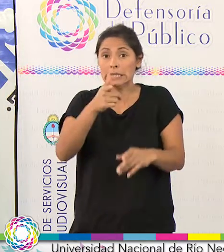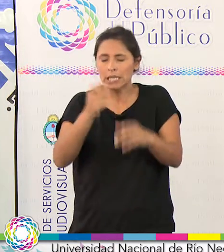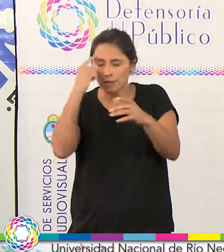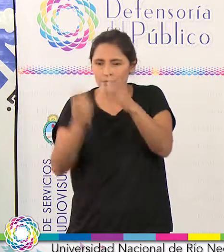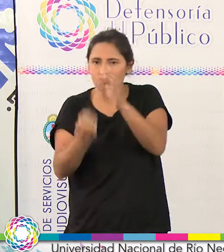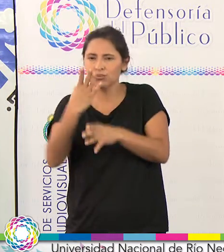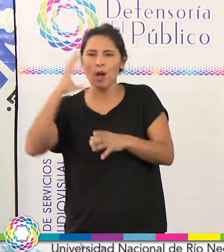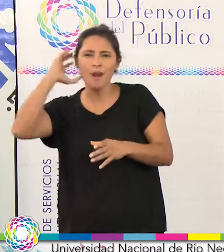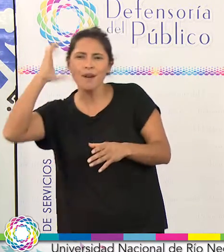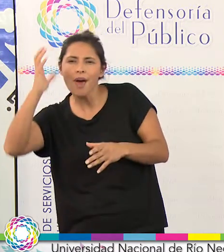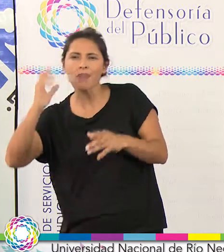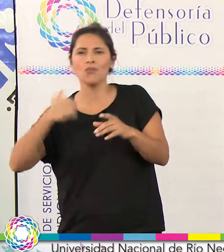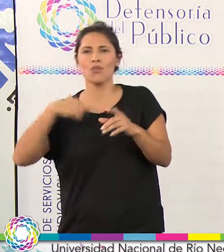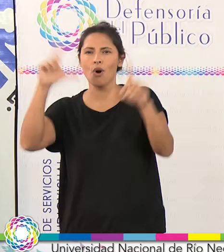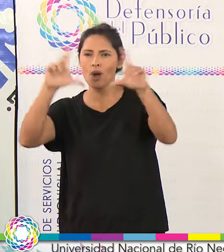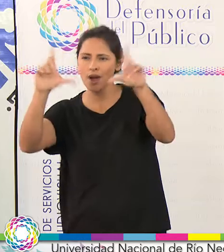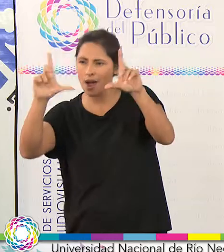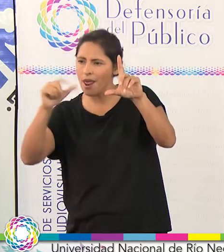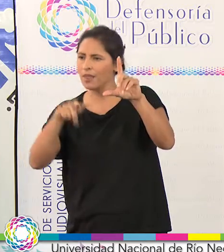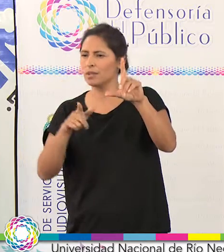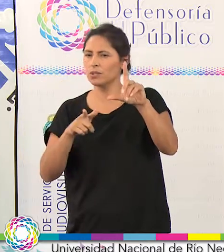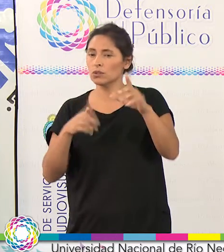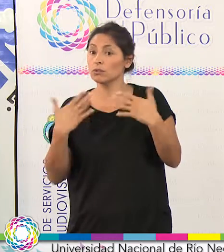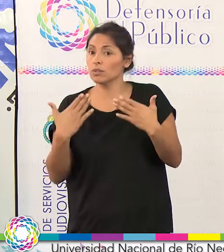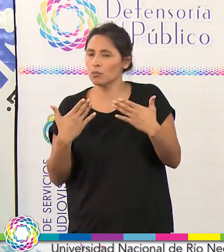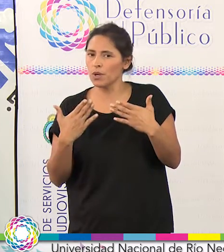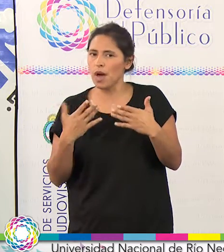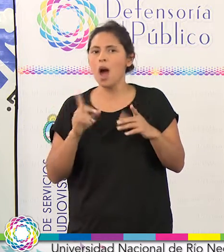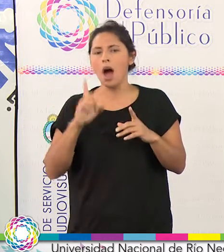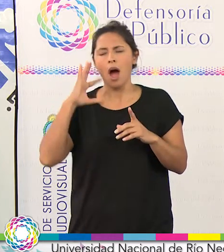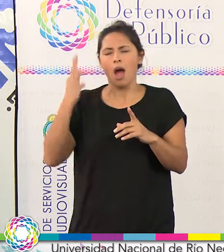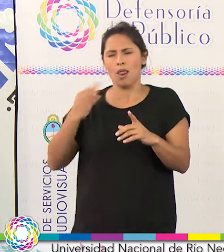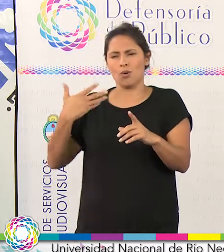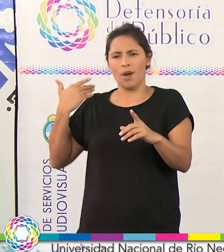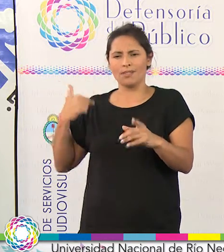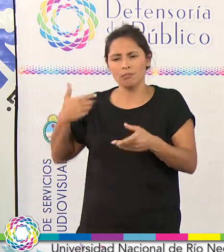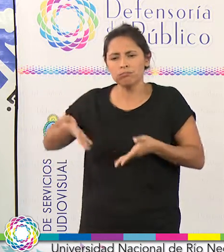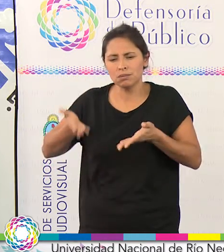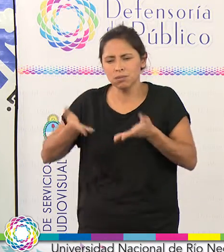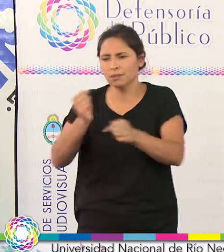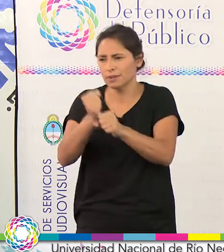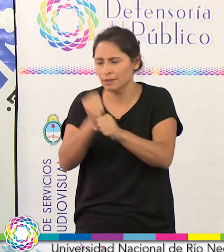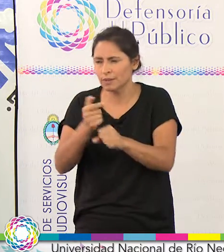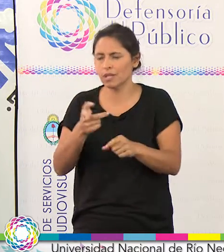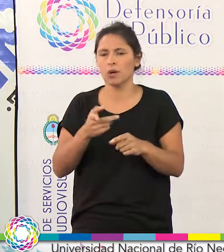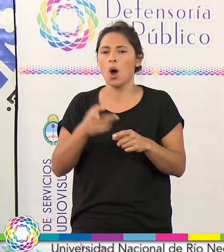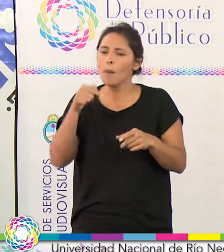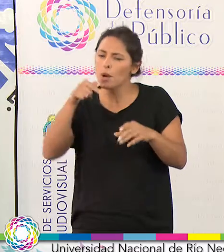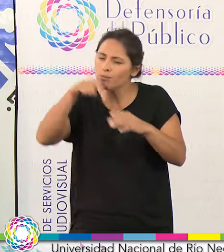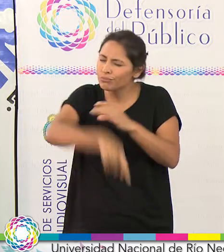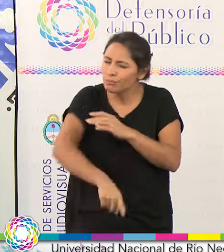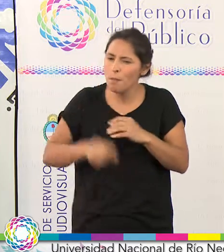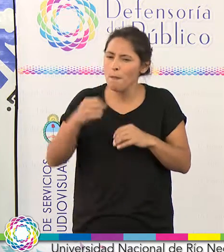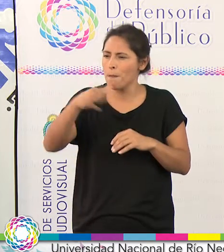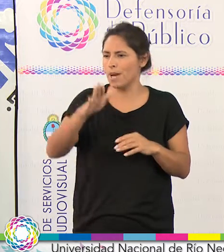en canales de televisión, señales, ¿no? Que algo se avanzó, digo, pero profundizar en ese camino. Lo mismo en relación a la